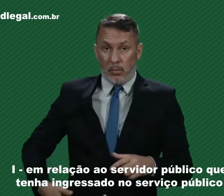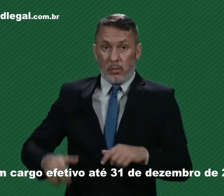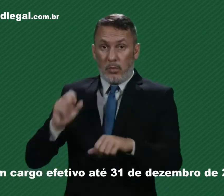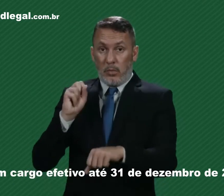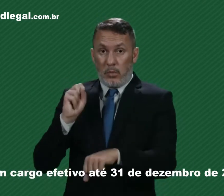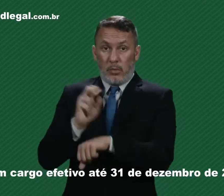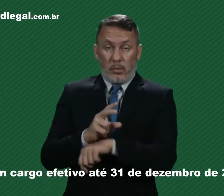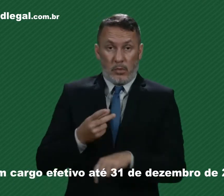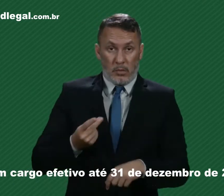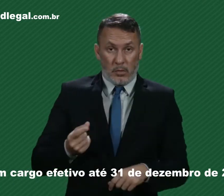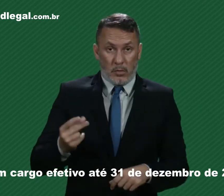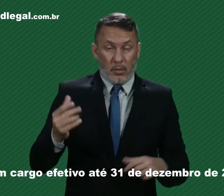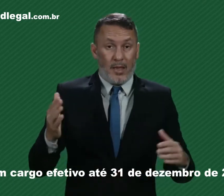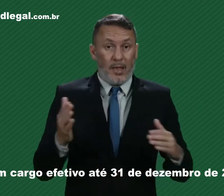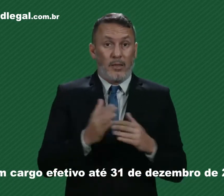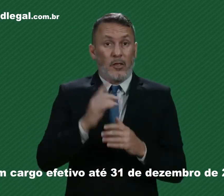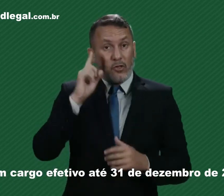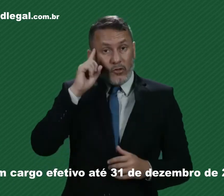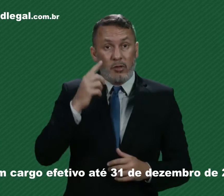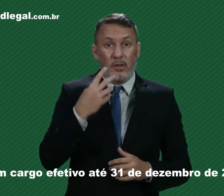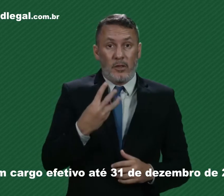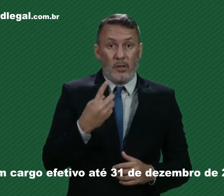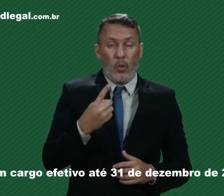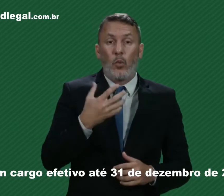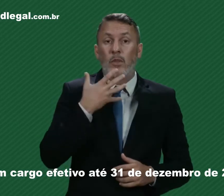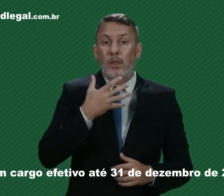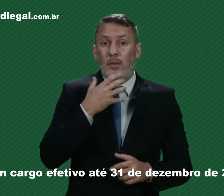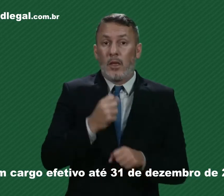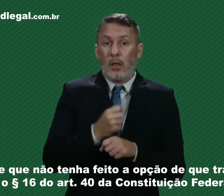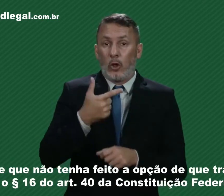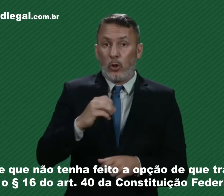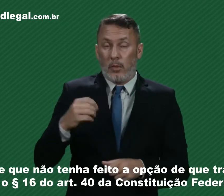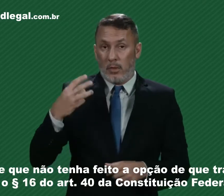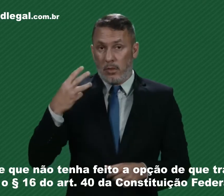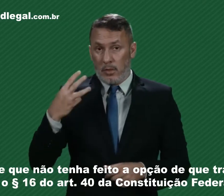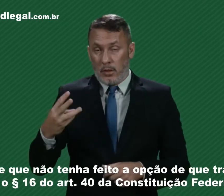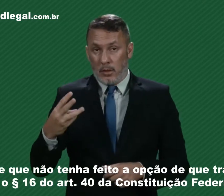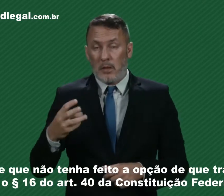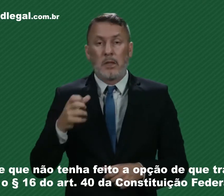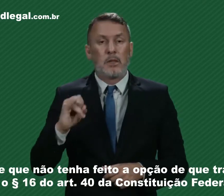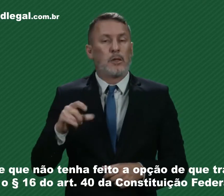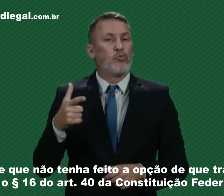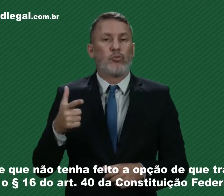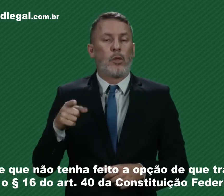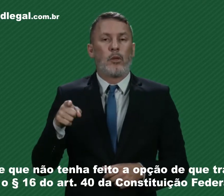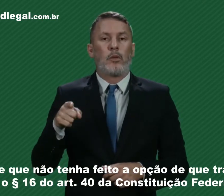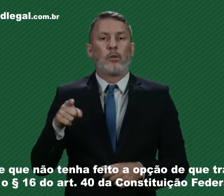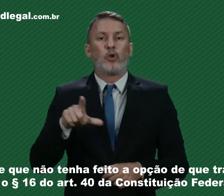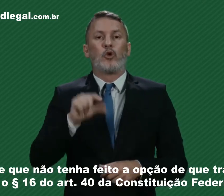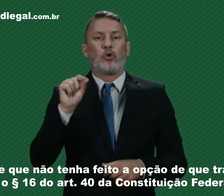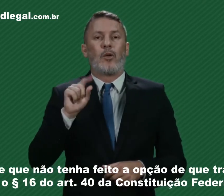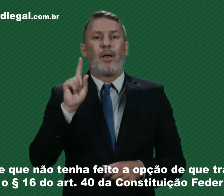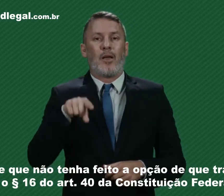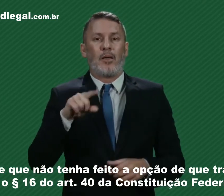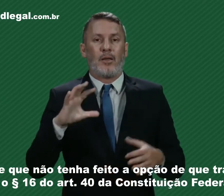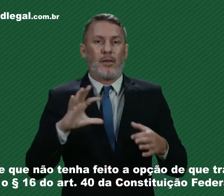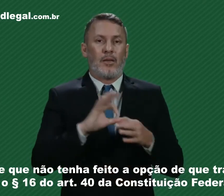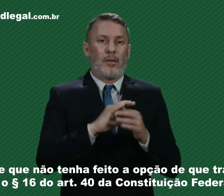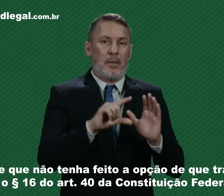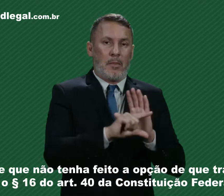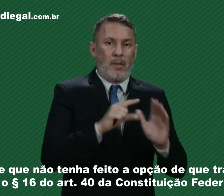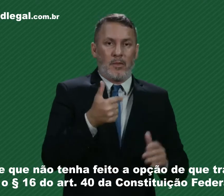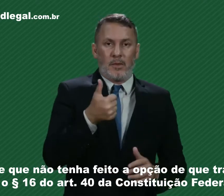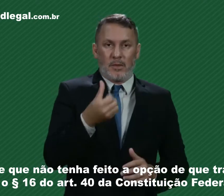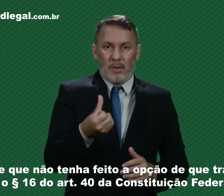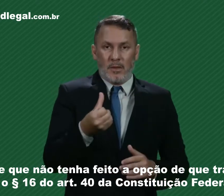serviço público em cargo efetivo até 31 de dezembro de 2003 e que não tenha feito a opção de que trata o parágrafo 16